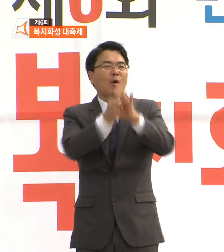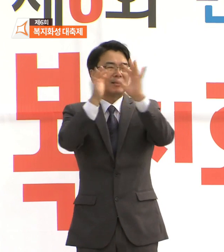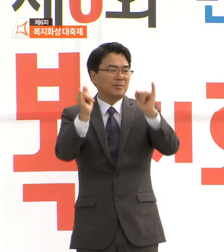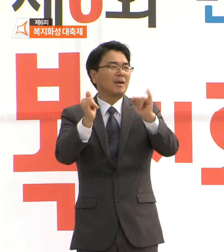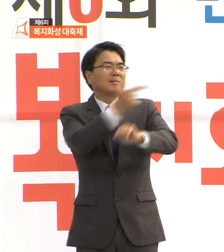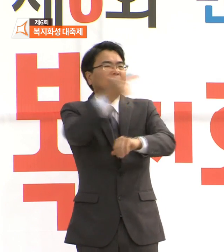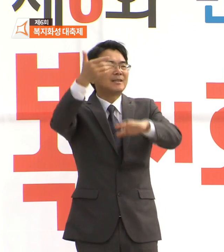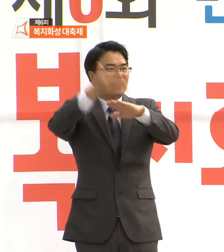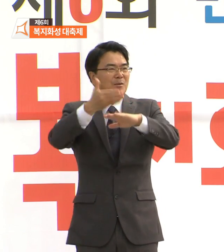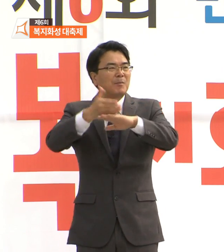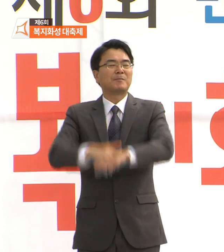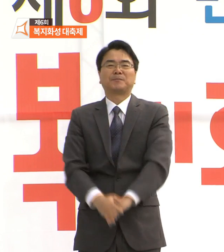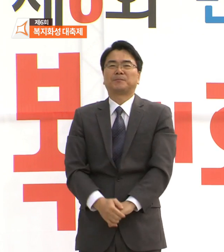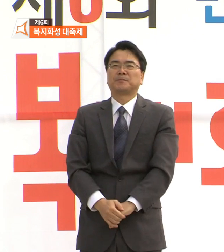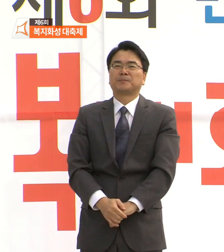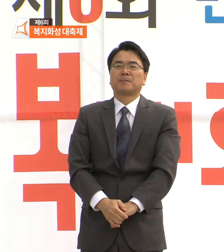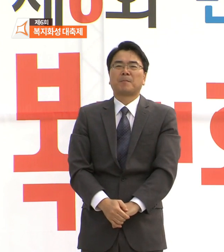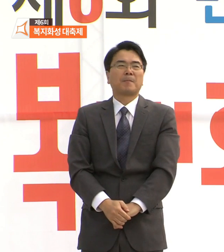정말 수고 많으셨습니다.